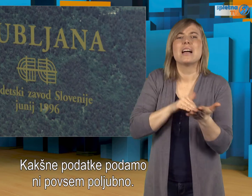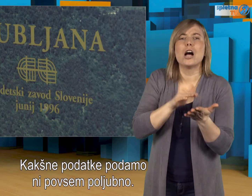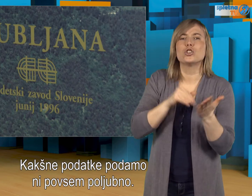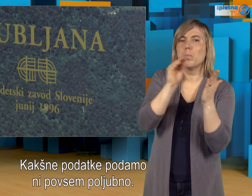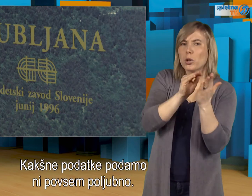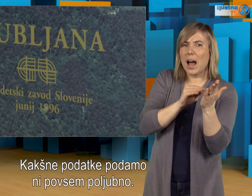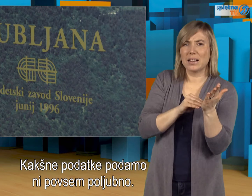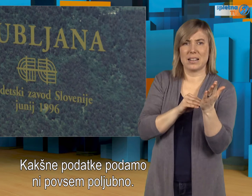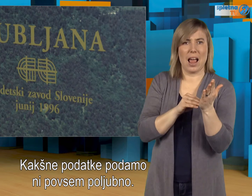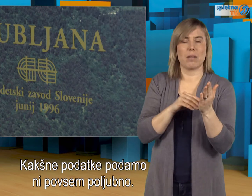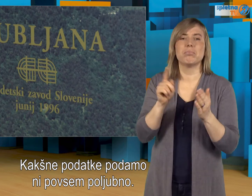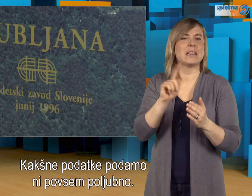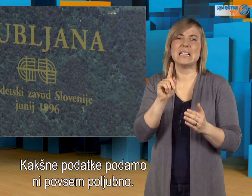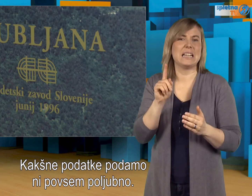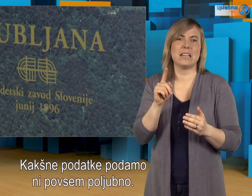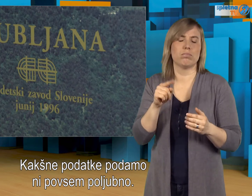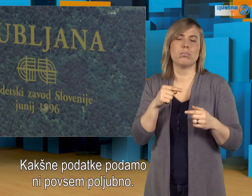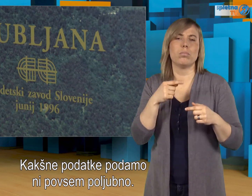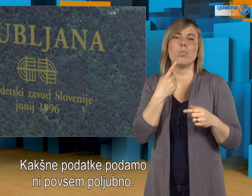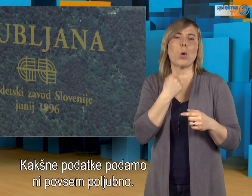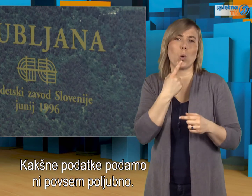Kakšne podatke podamo, ni povsem poljubno.